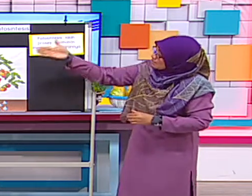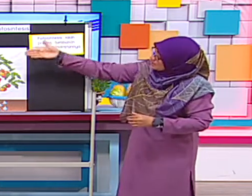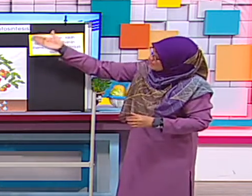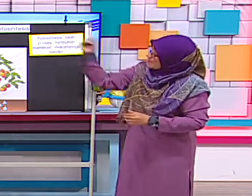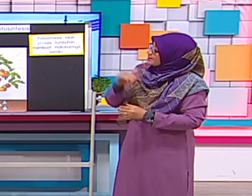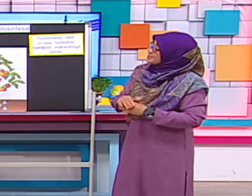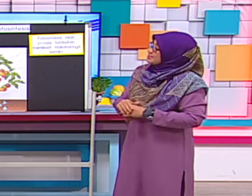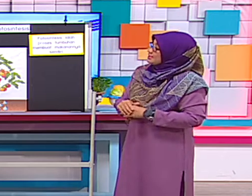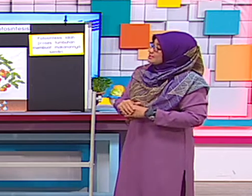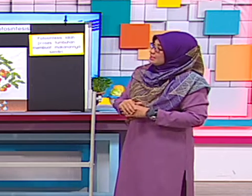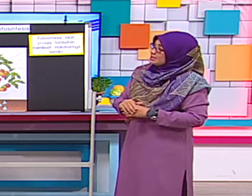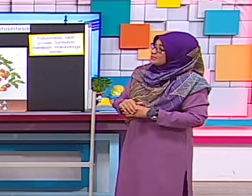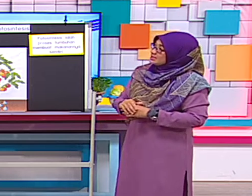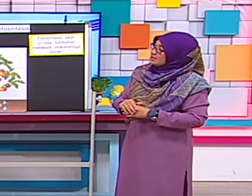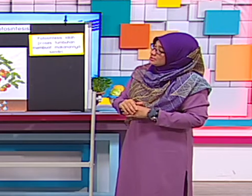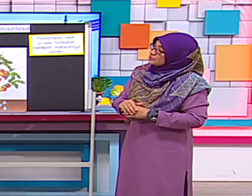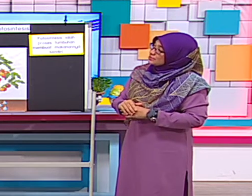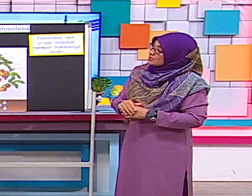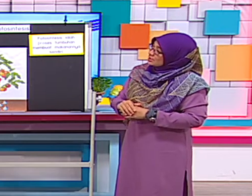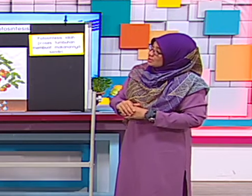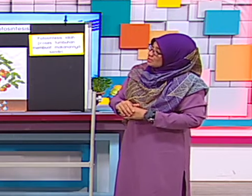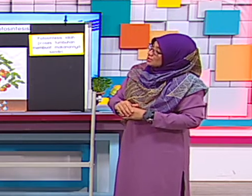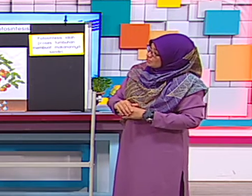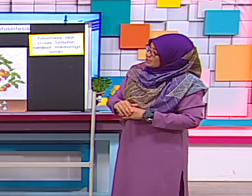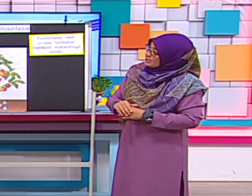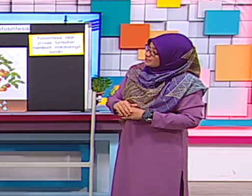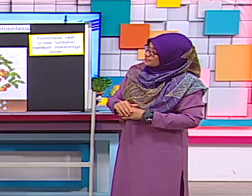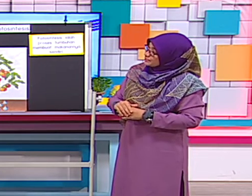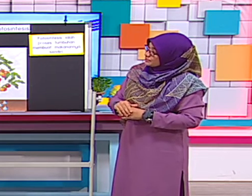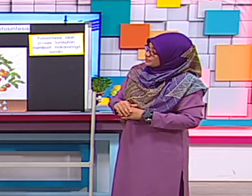mirip sampel atas sikit lah dekat dengan matahari itu kece Go Keyboard deh